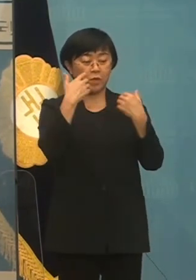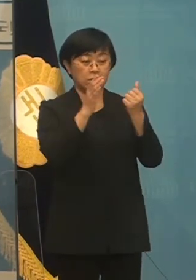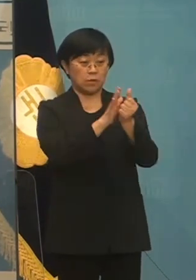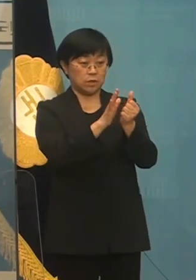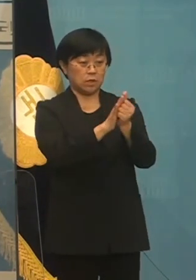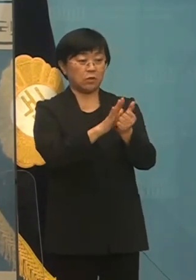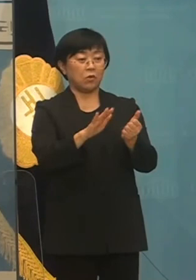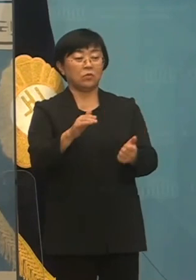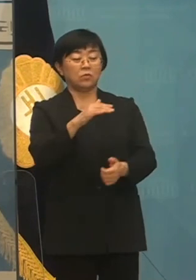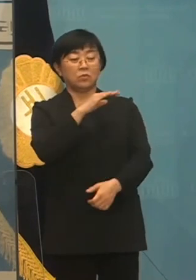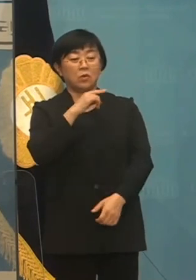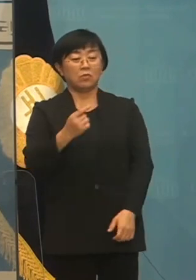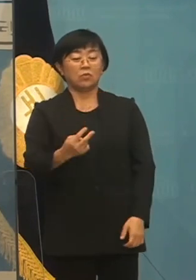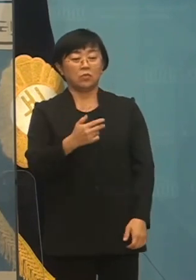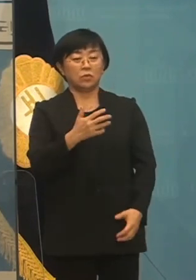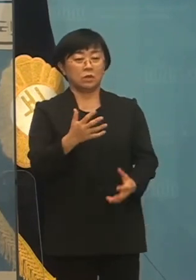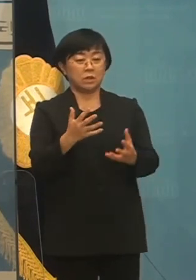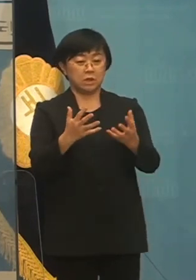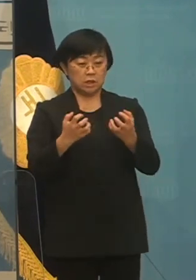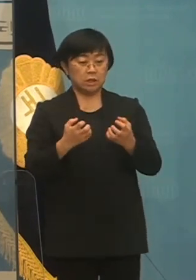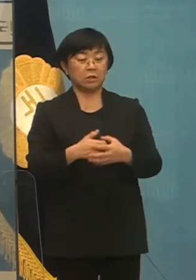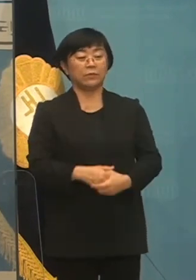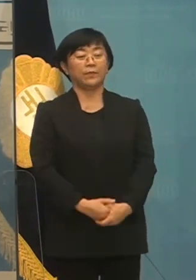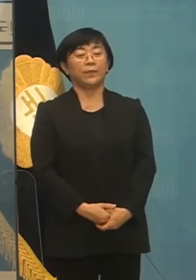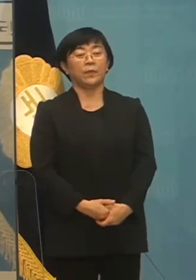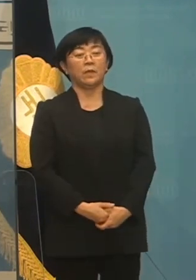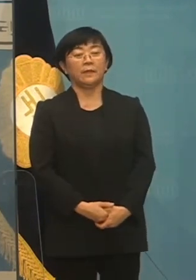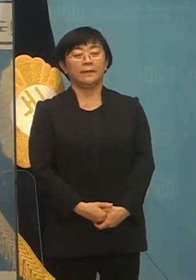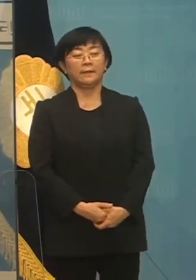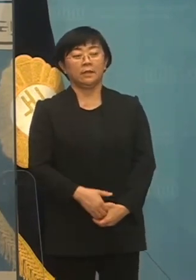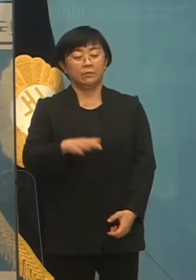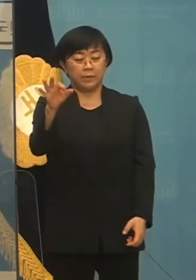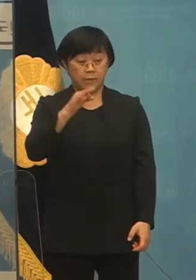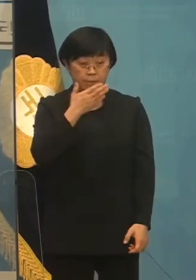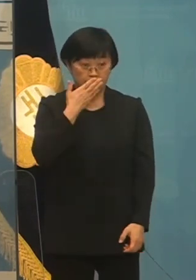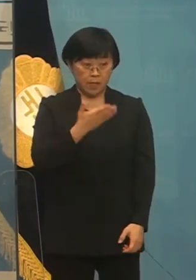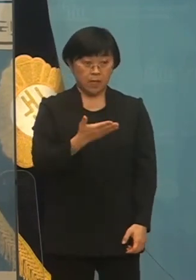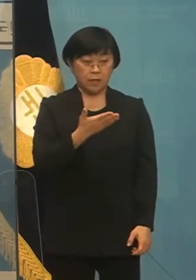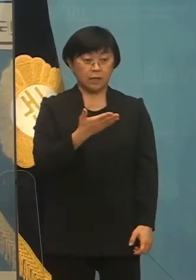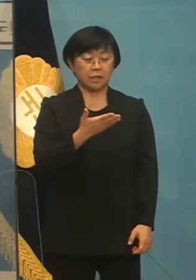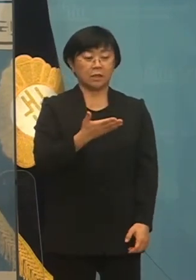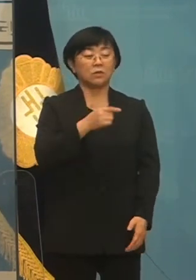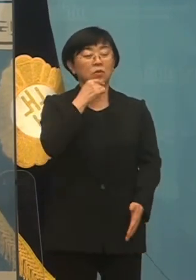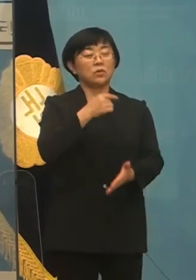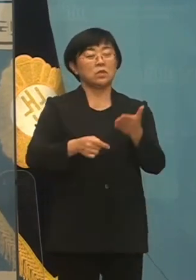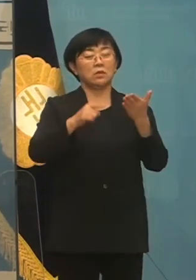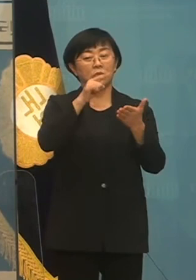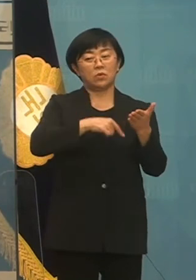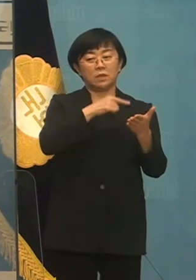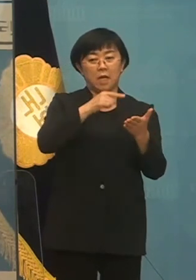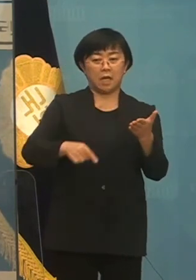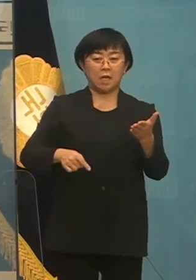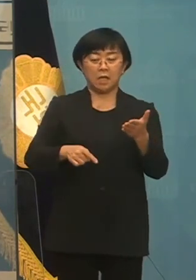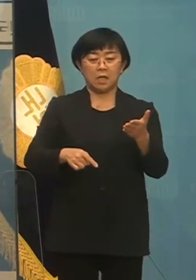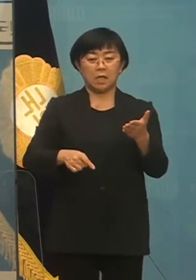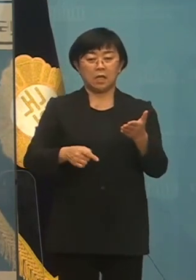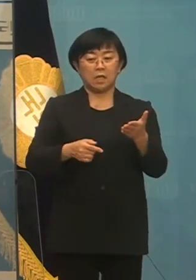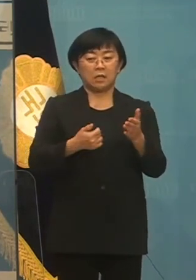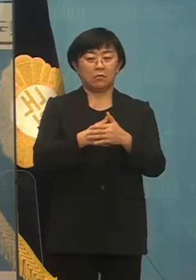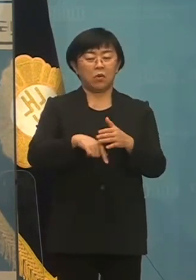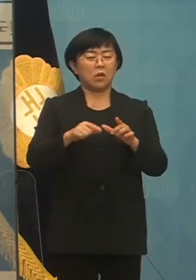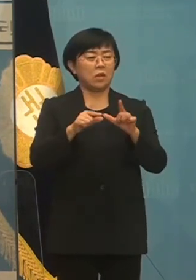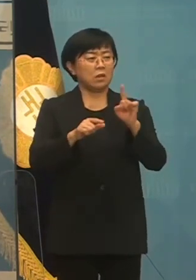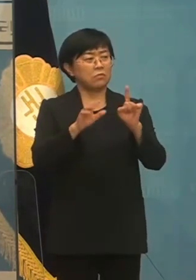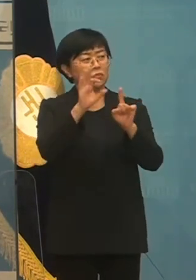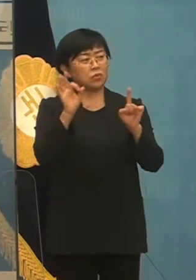너무나도 미약합니다. 또한 당연히 받을 수 있다고 생각한 손실보상 재업종 소저금리